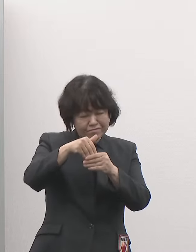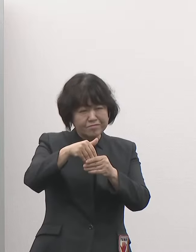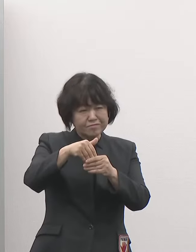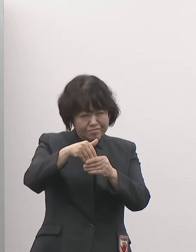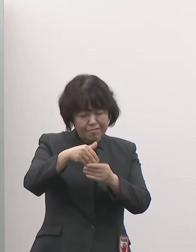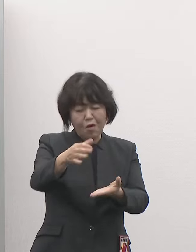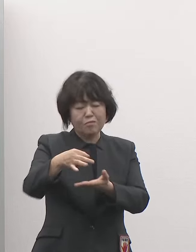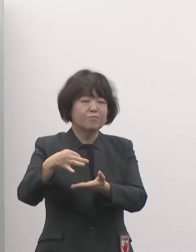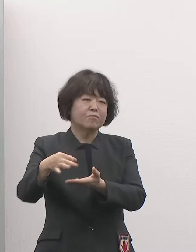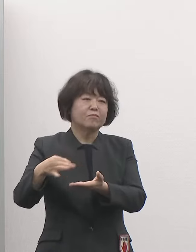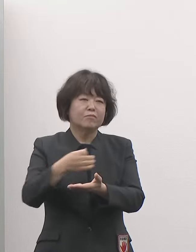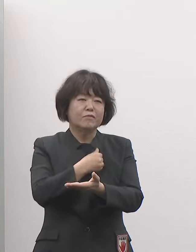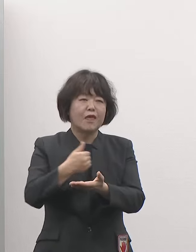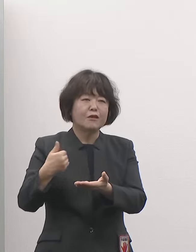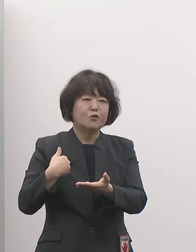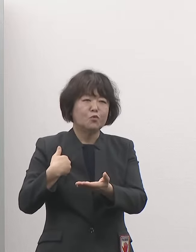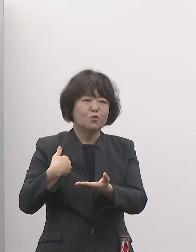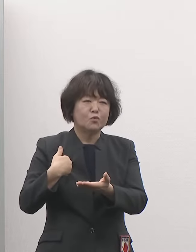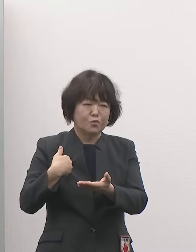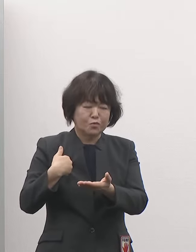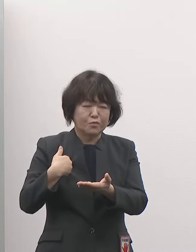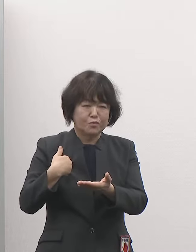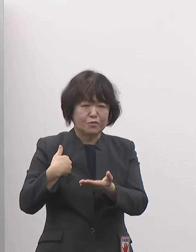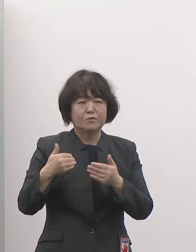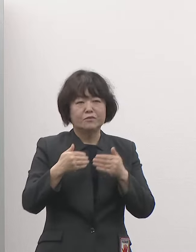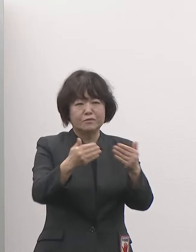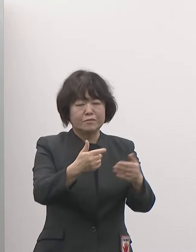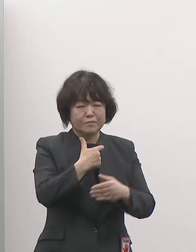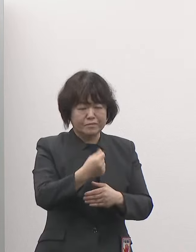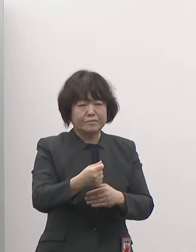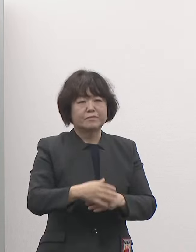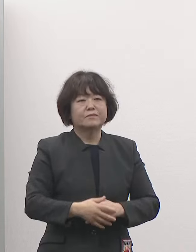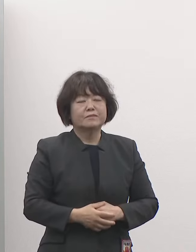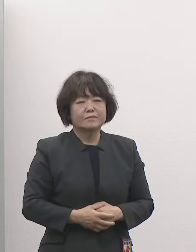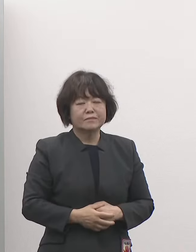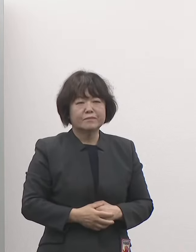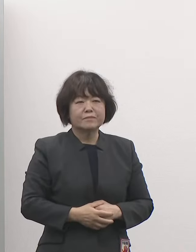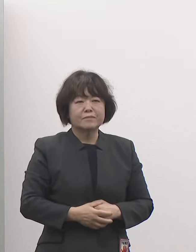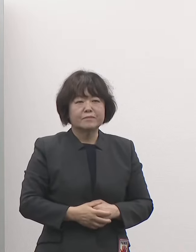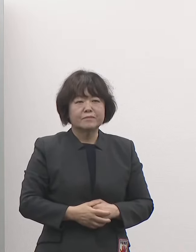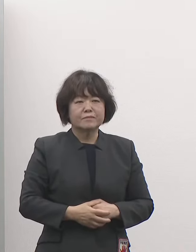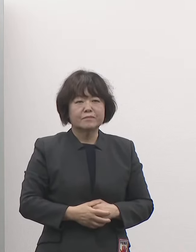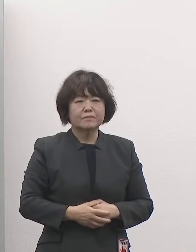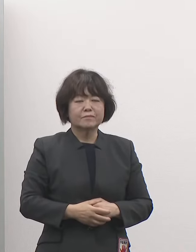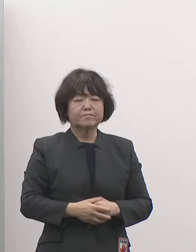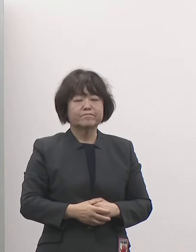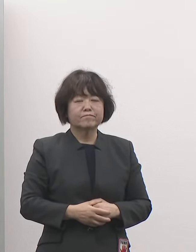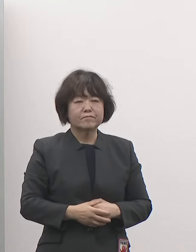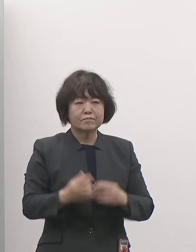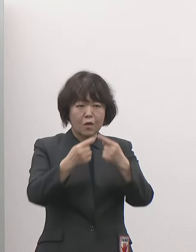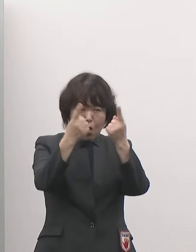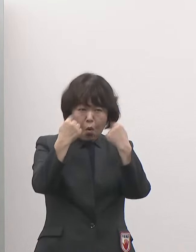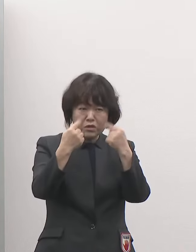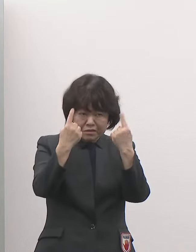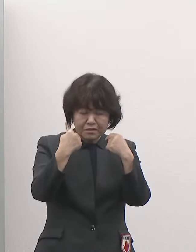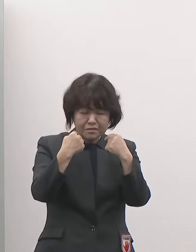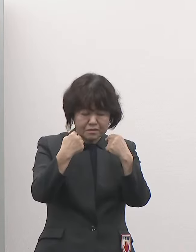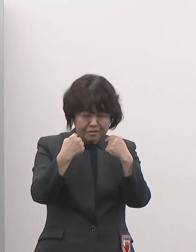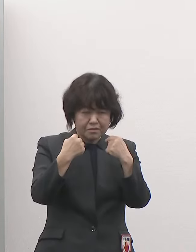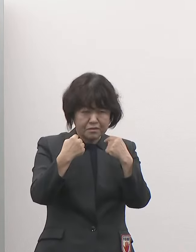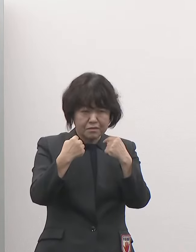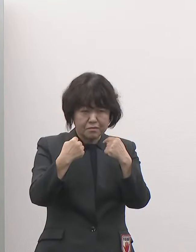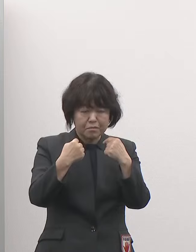獲得できるような取り組みを進めてまいりたいと思います。合わせて個々人に対しましては、キャリアアップユニバーシ